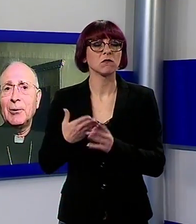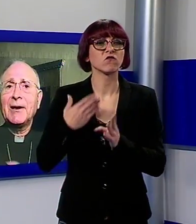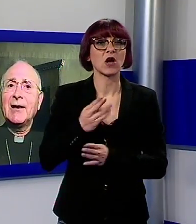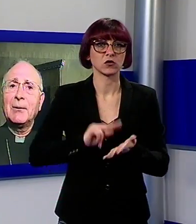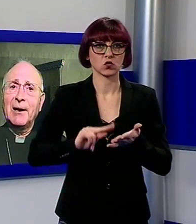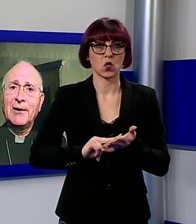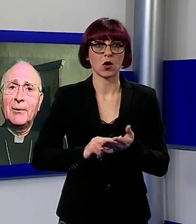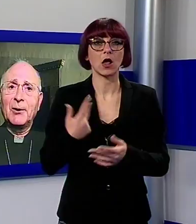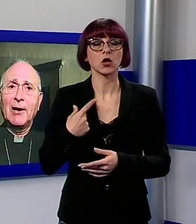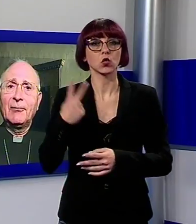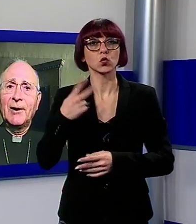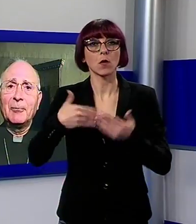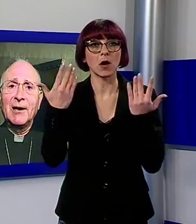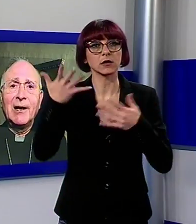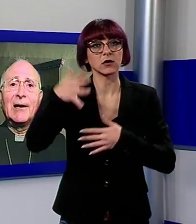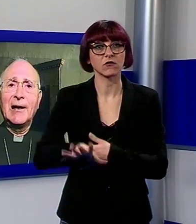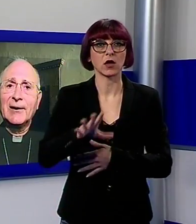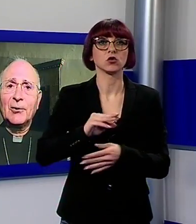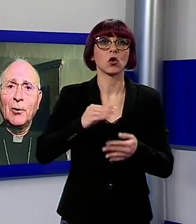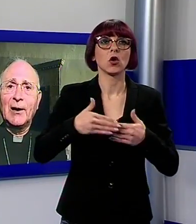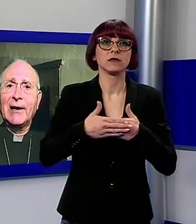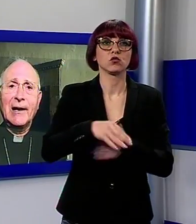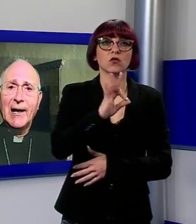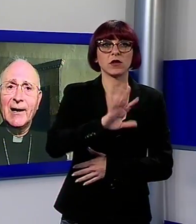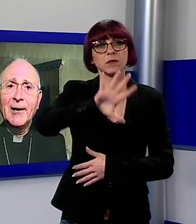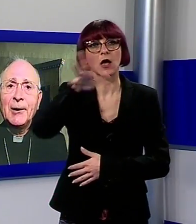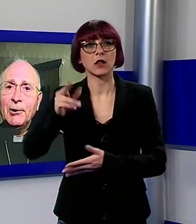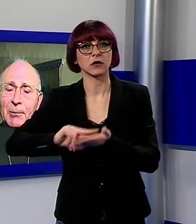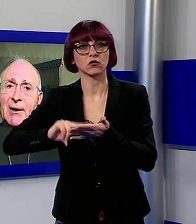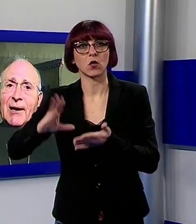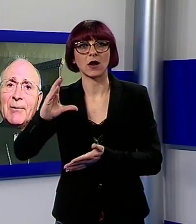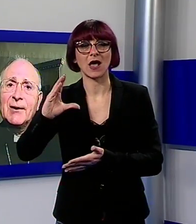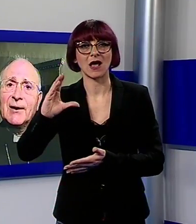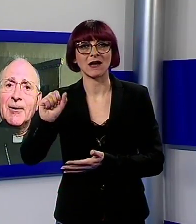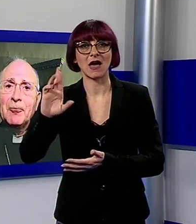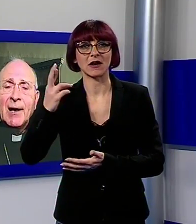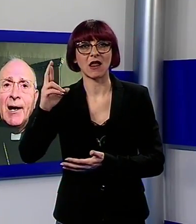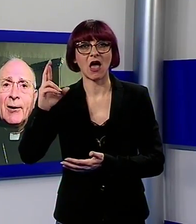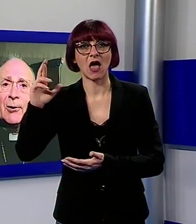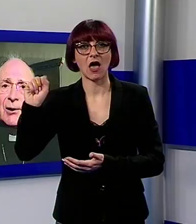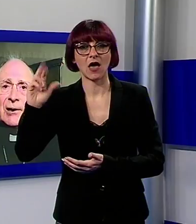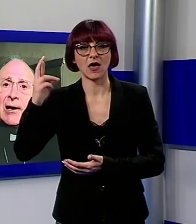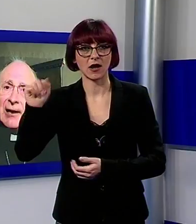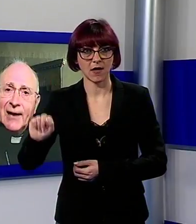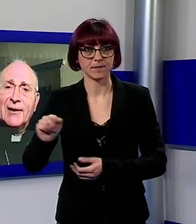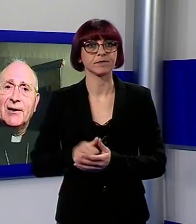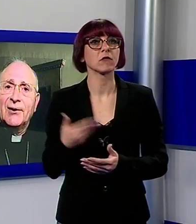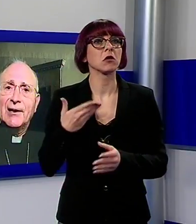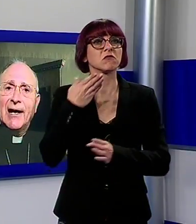due mattinate bellissime qui al Fermi e nell'altra scuola, il Carrara, dove praticamente, ecco, e grazie agli